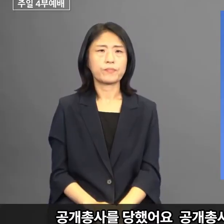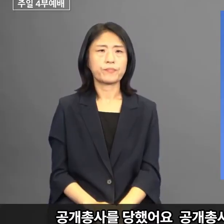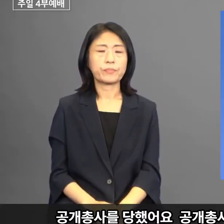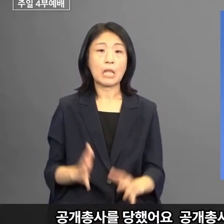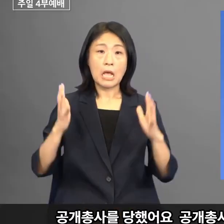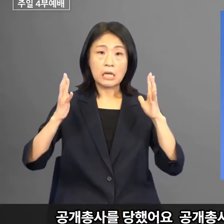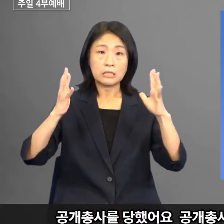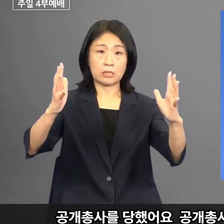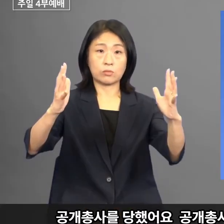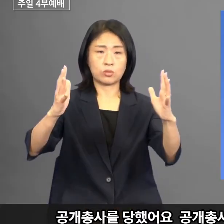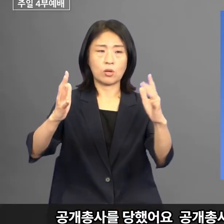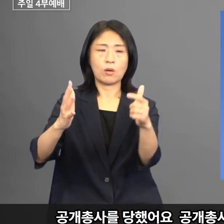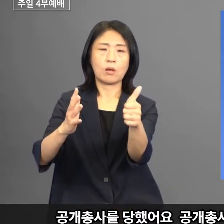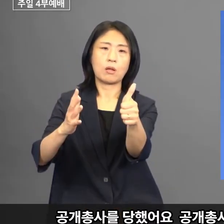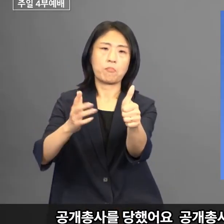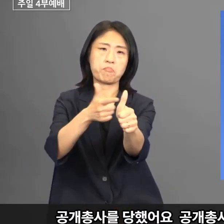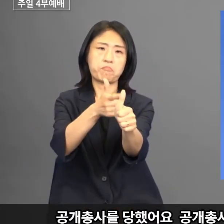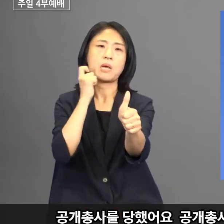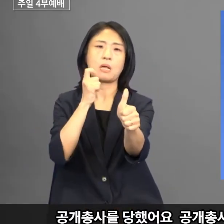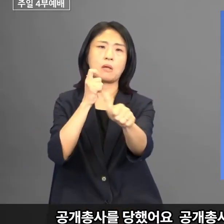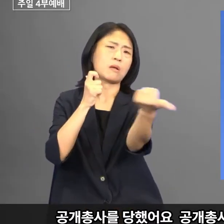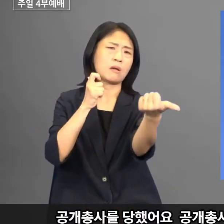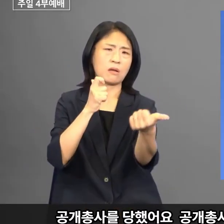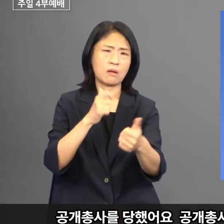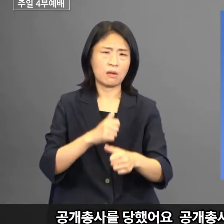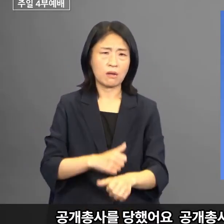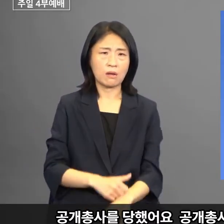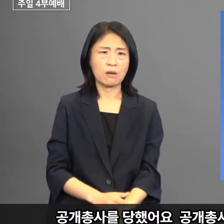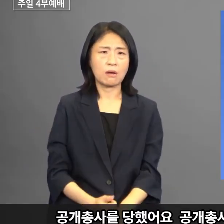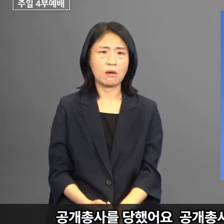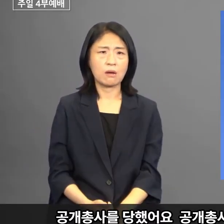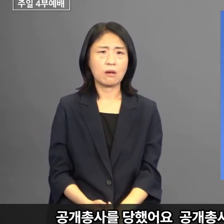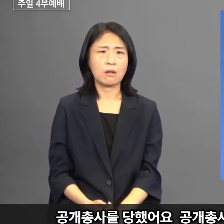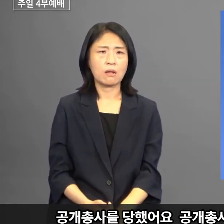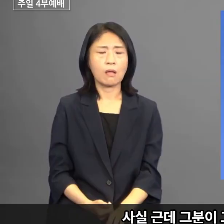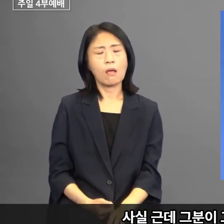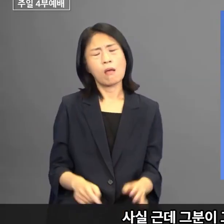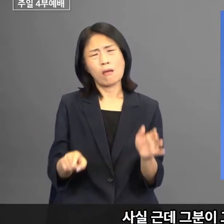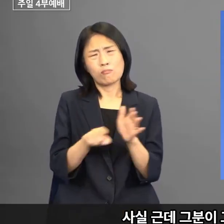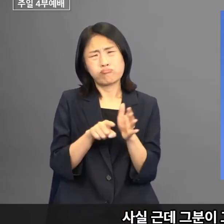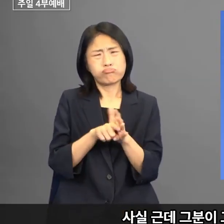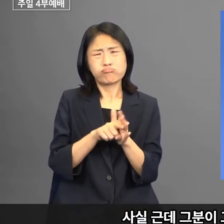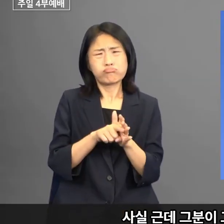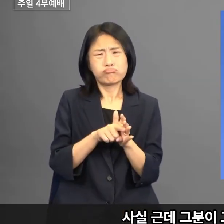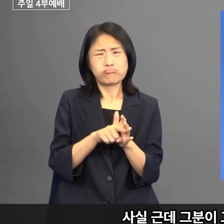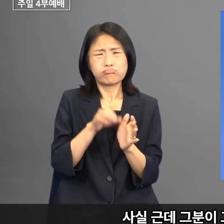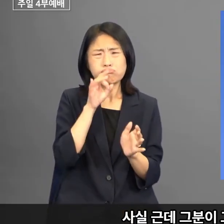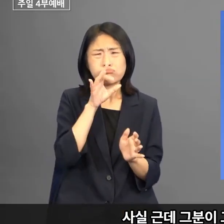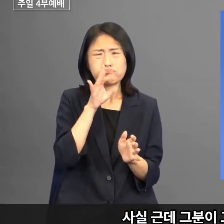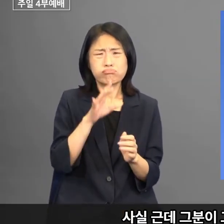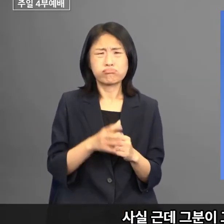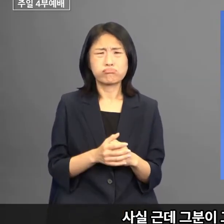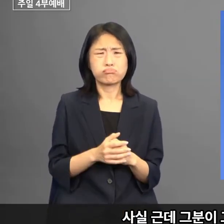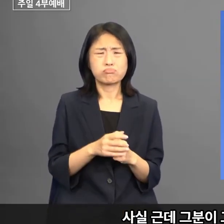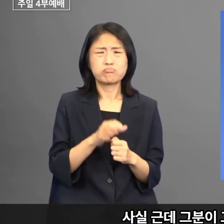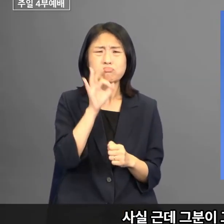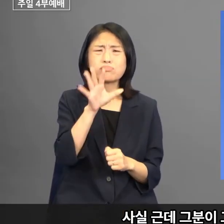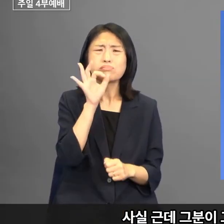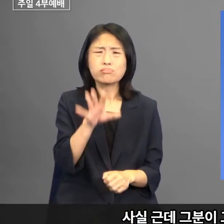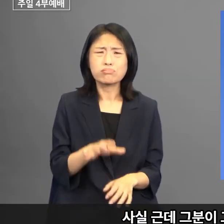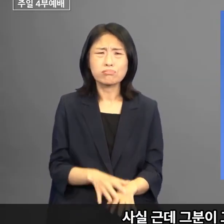공개 총살을 당했어요. 공개 총살을. 이건 사실 믿어지지 않아요. 사실. 근데 그분이 그걸 본 거예요.